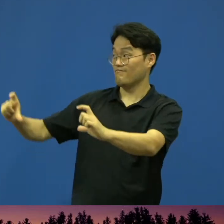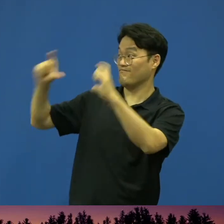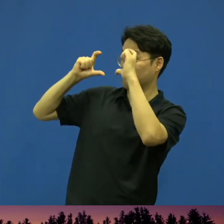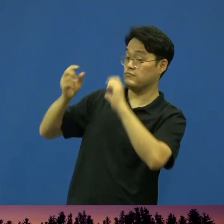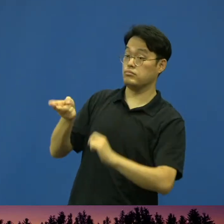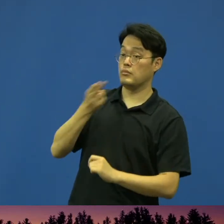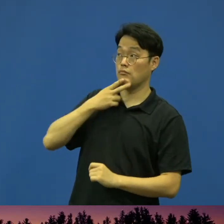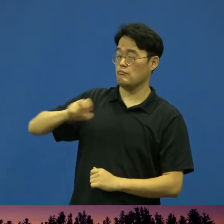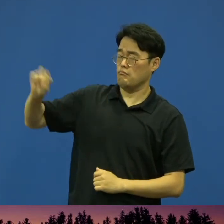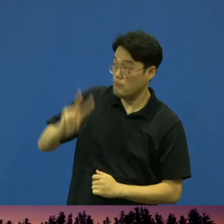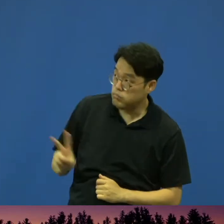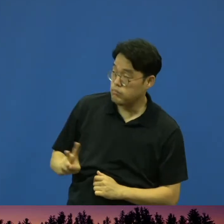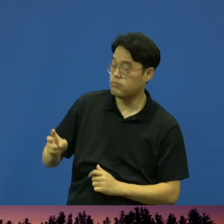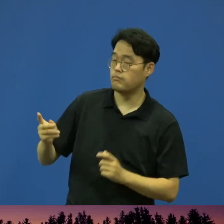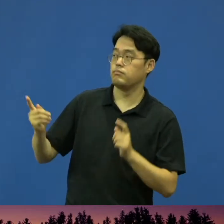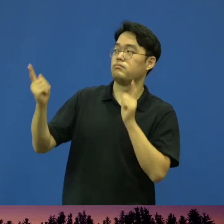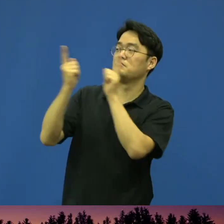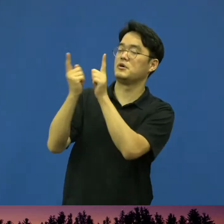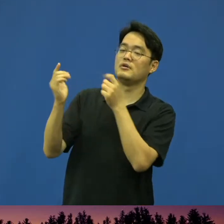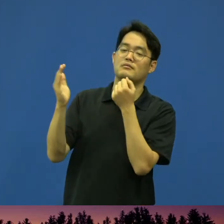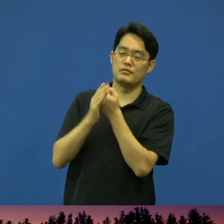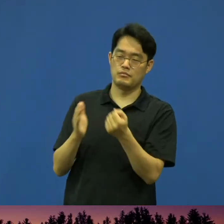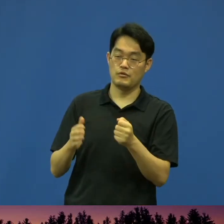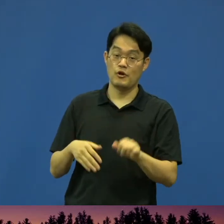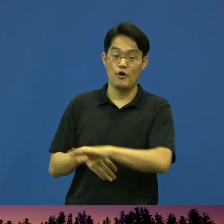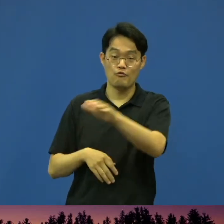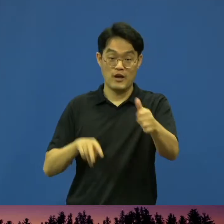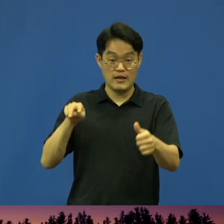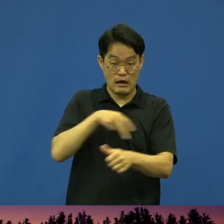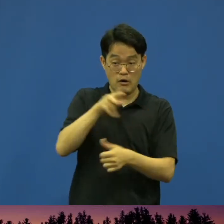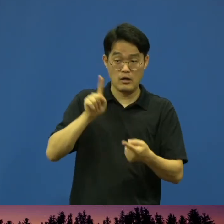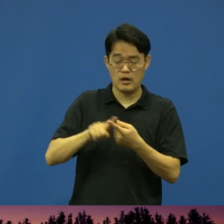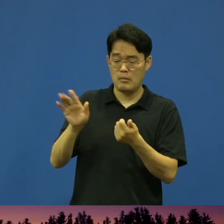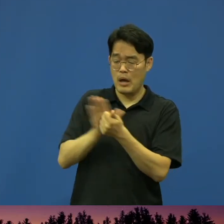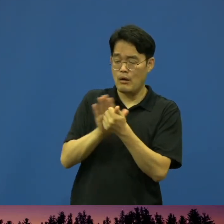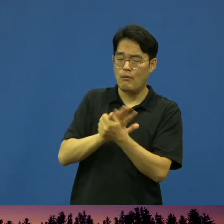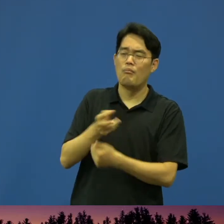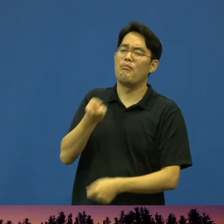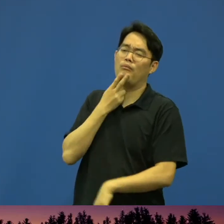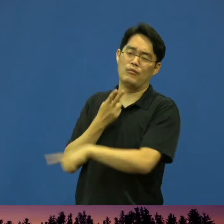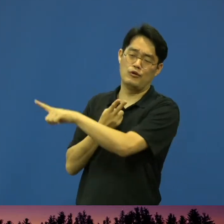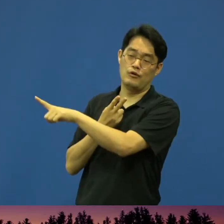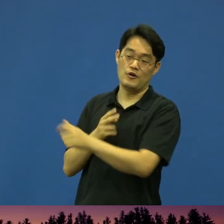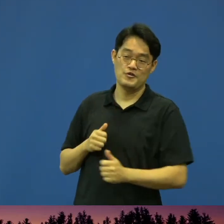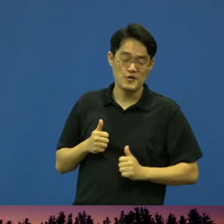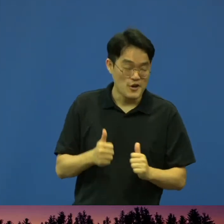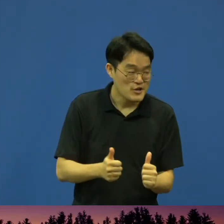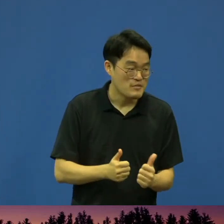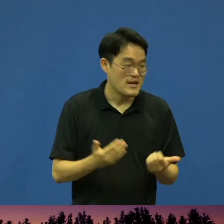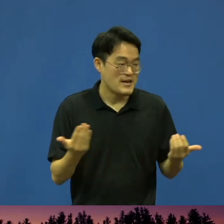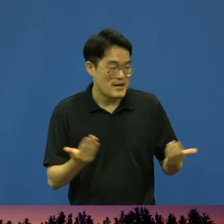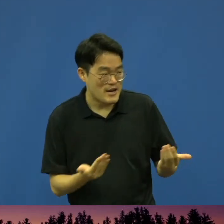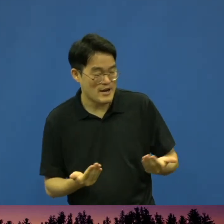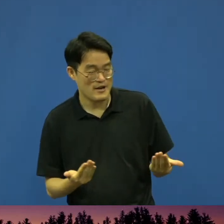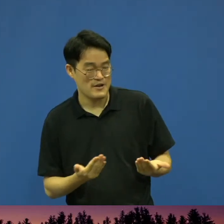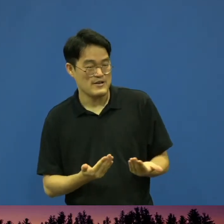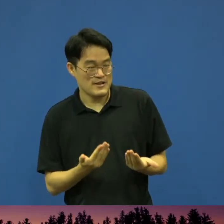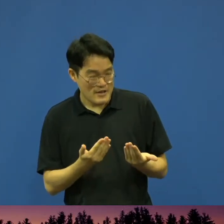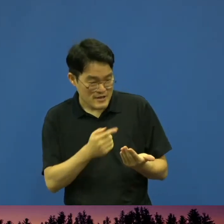상황을 절대로 고려해 주지 않습니다. 열심히 벌어서 이것저것 갚아야 하는 상황을 감안해 주지